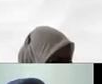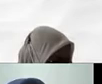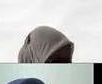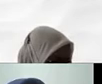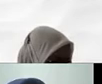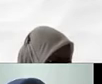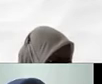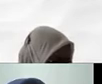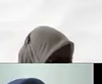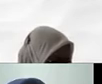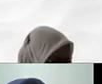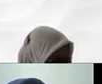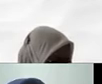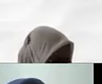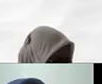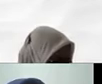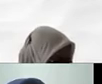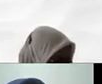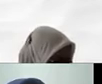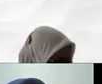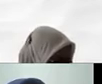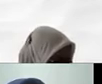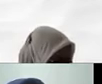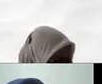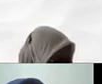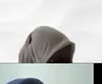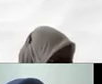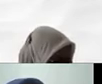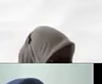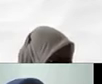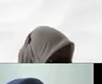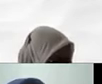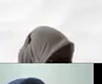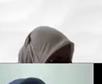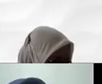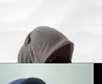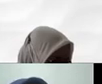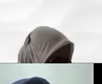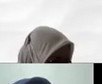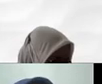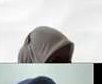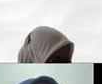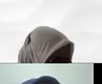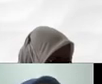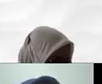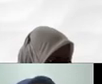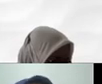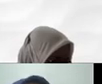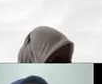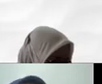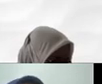mewujudkan green recovery Jadi pemulihan ekonomi yang lebih green